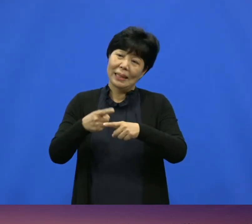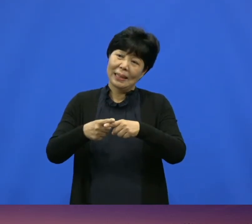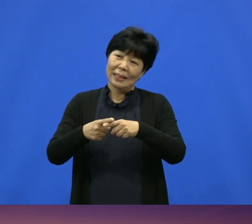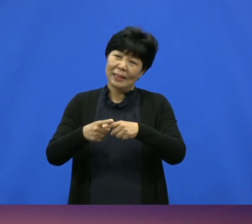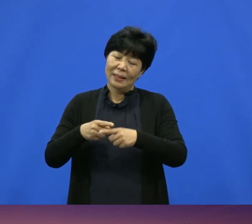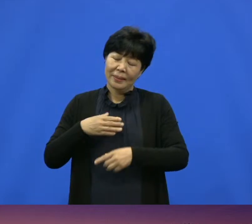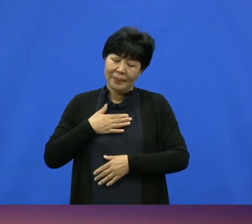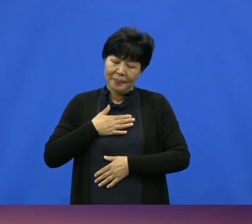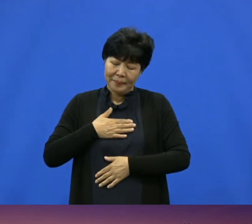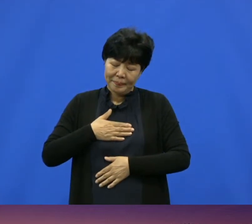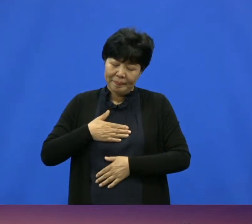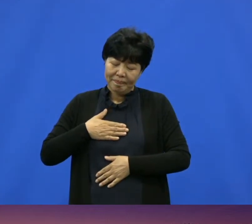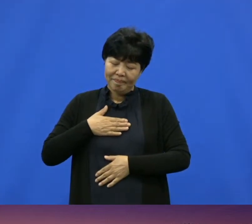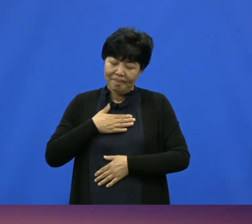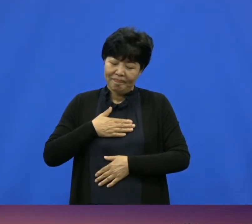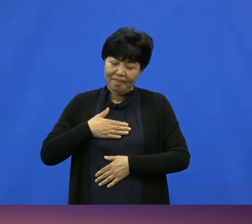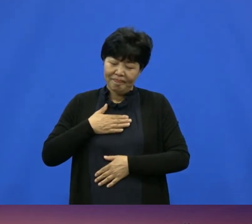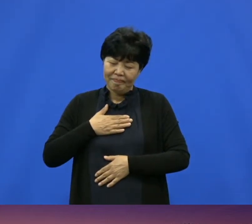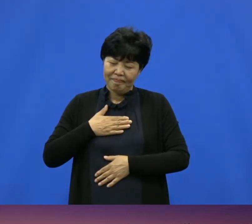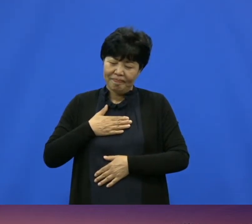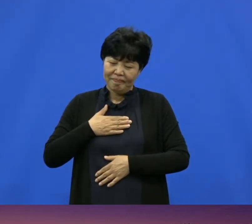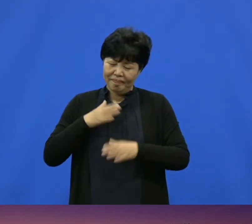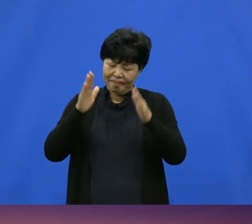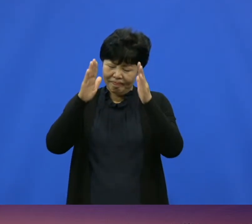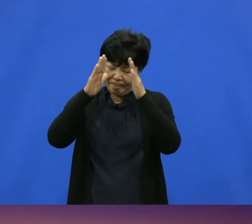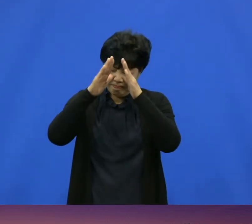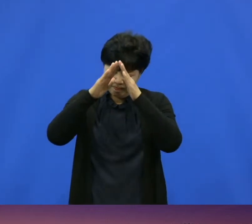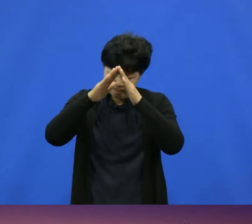감정이 완전히 무너졌어요.